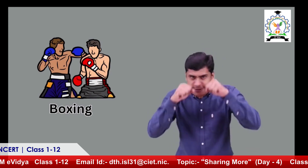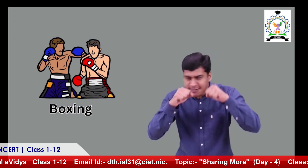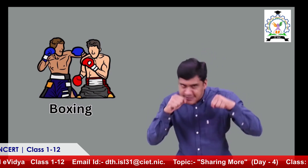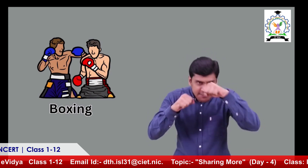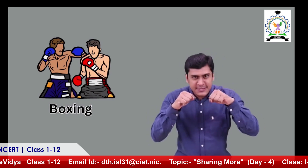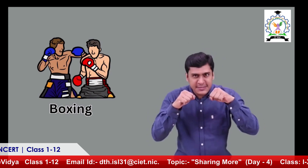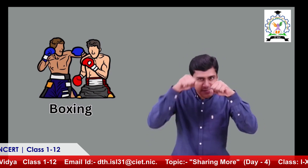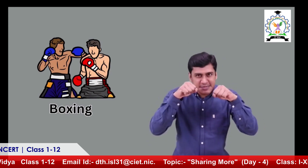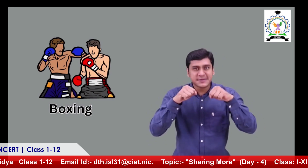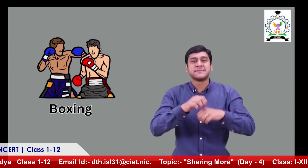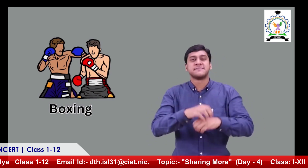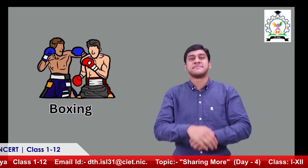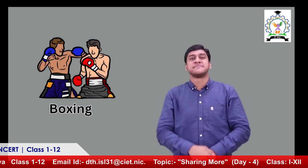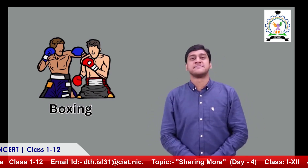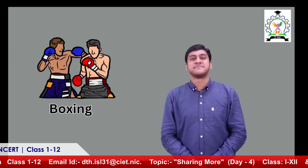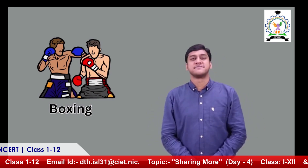बॉक्सिंग।